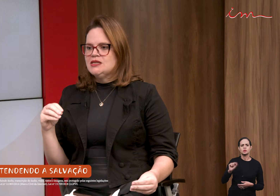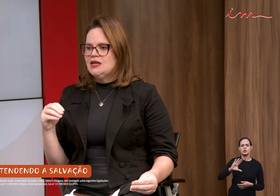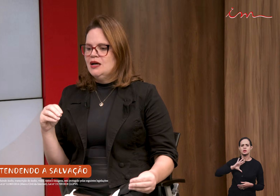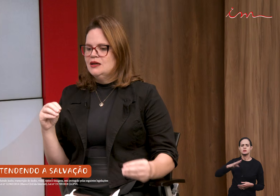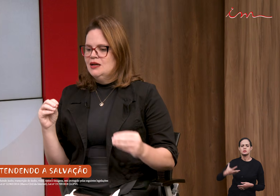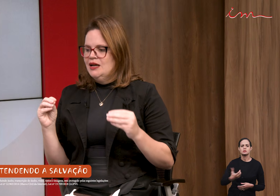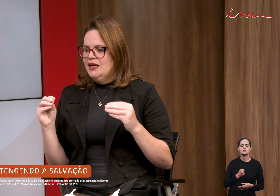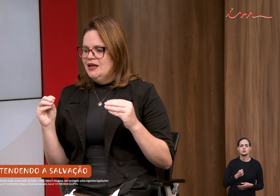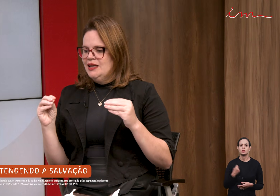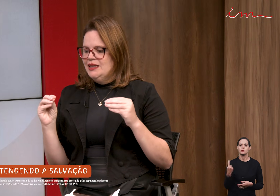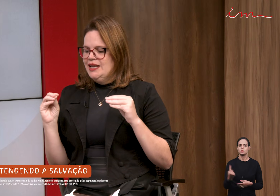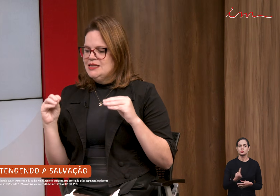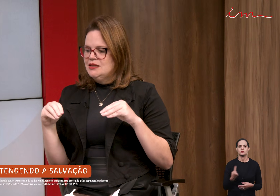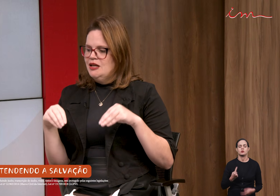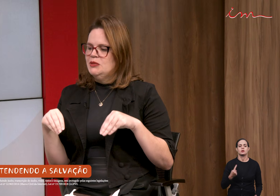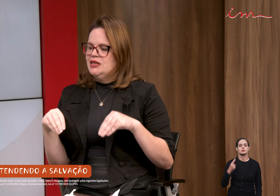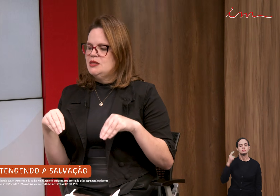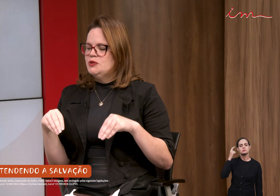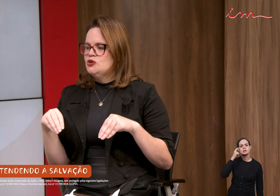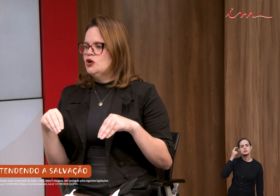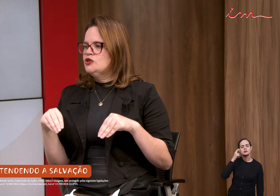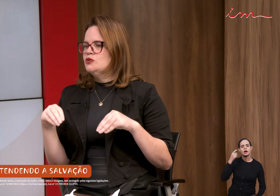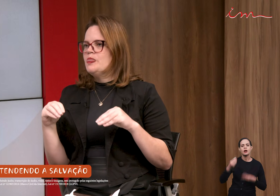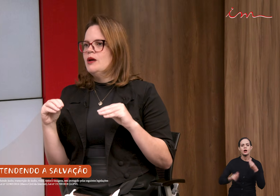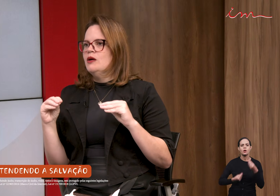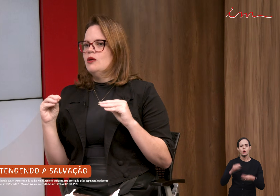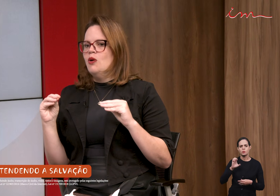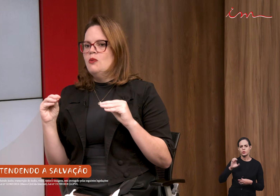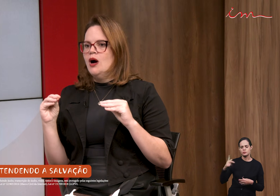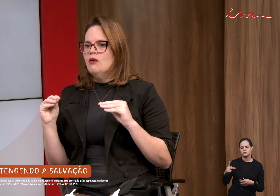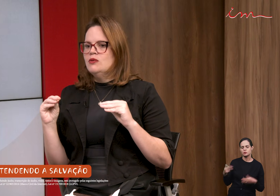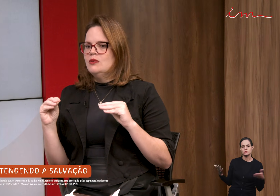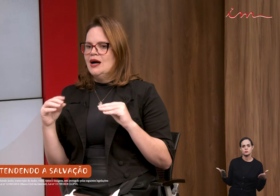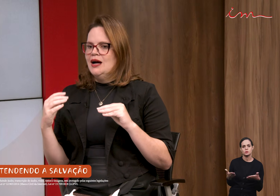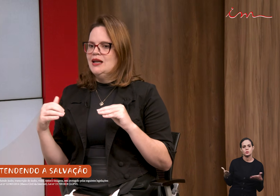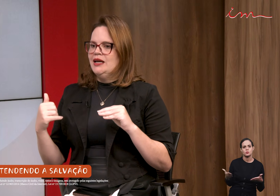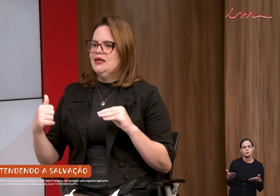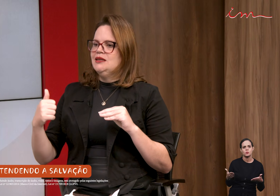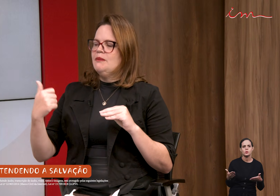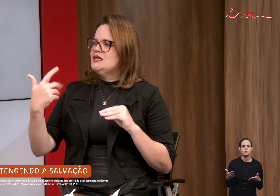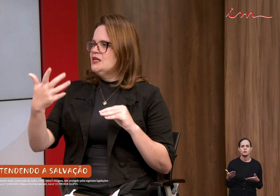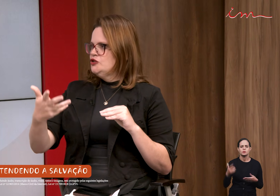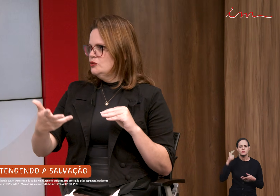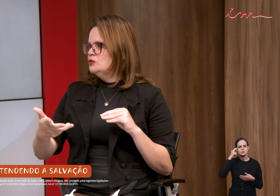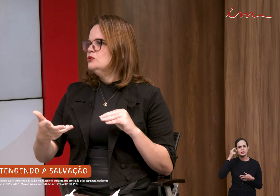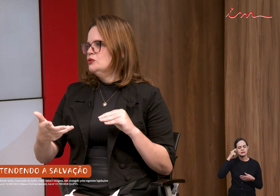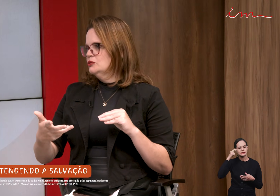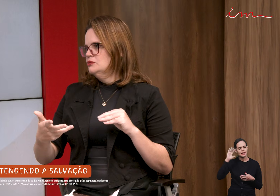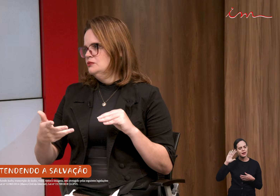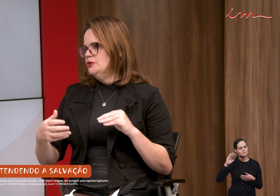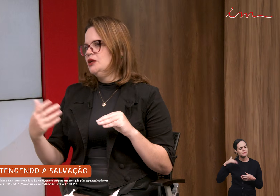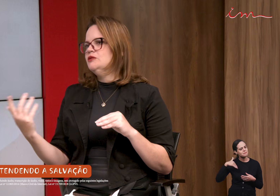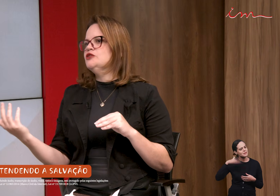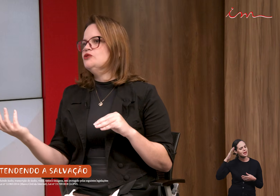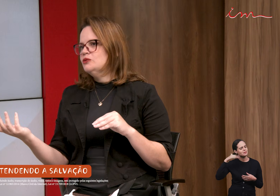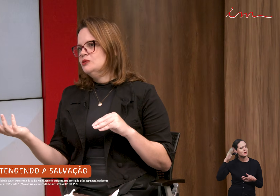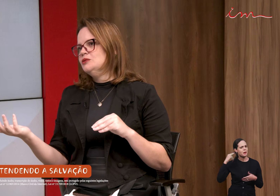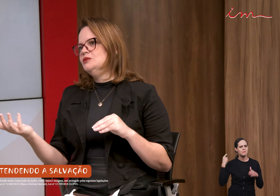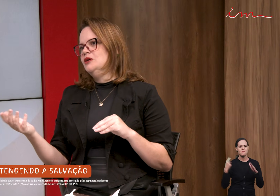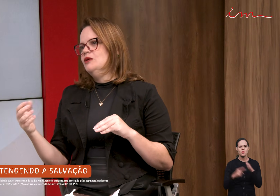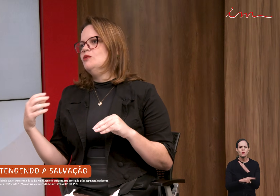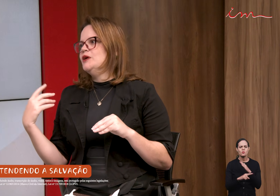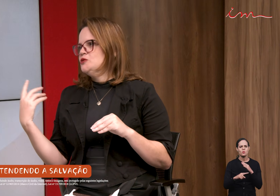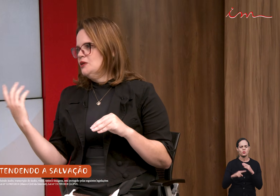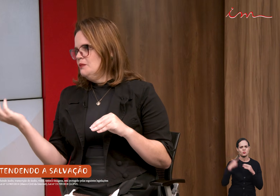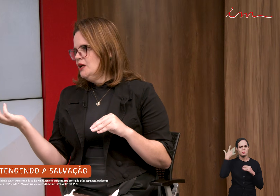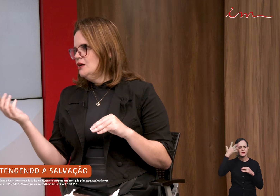vamos pensar nesse tema desse episódio como algo além da mensagem do culto. Porque durante o